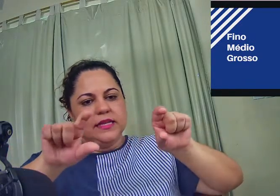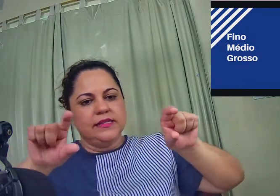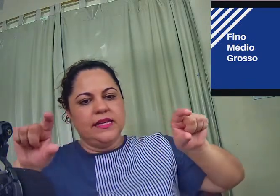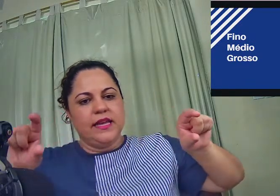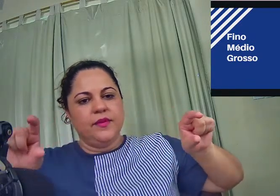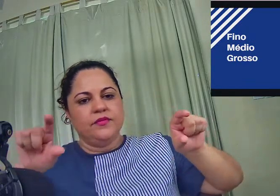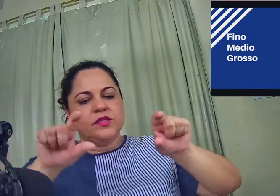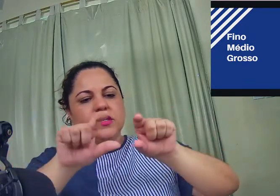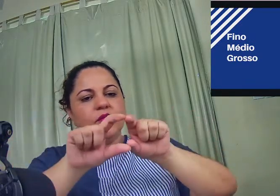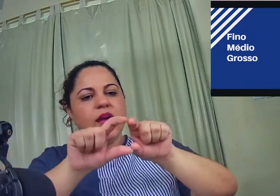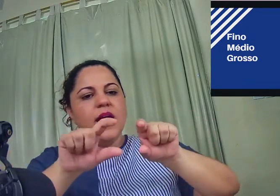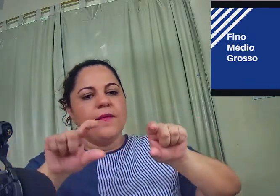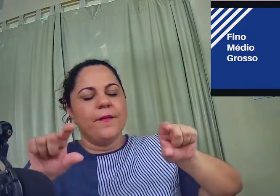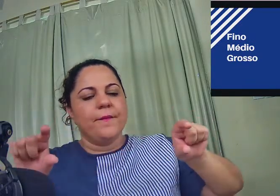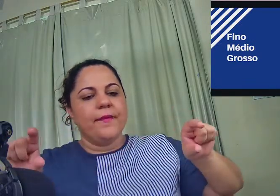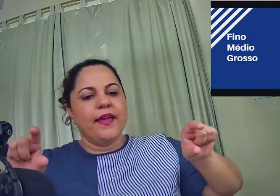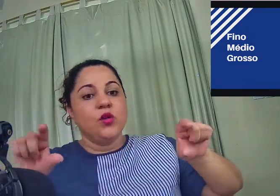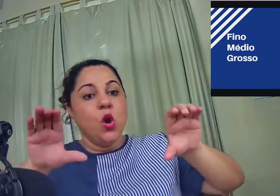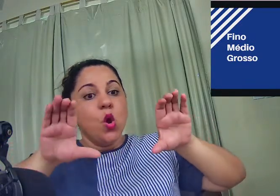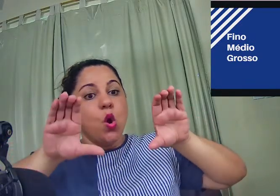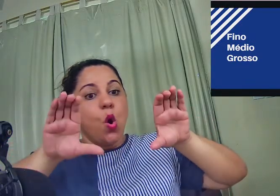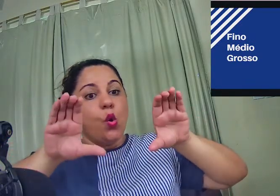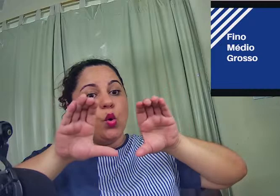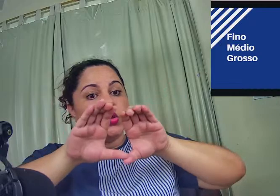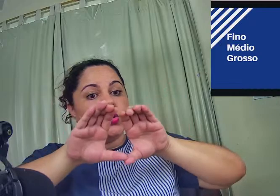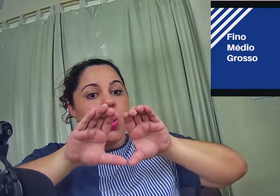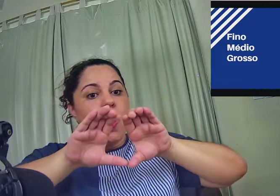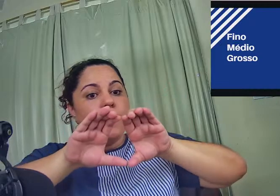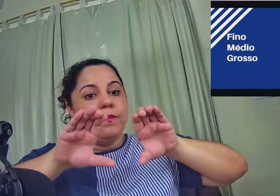Desenhei pra você no ar, ó. Médio. Grosso, ó.